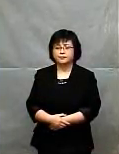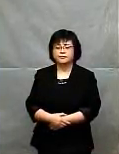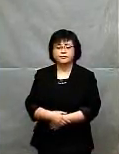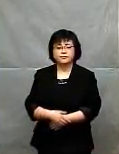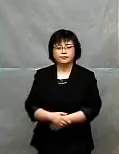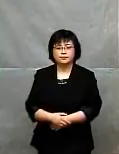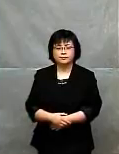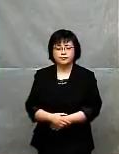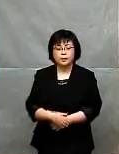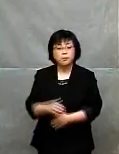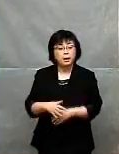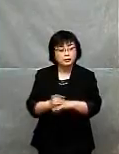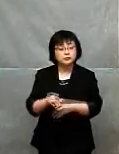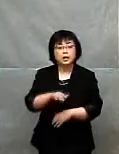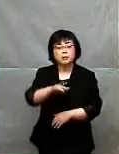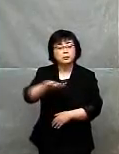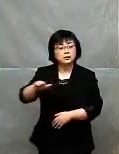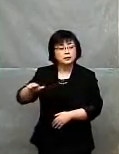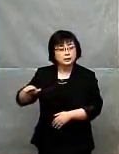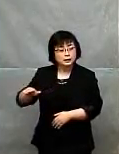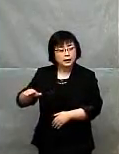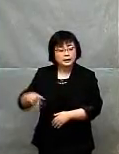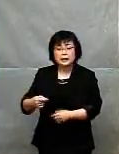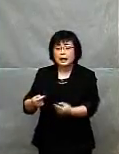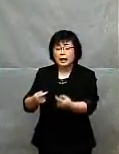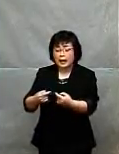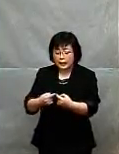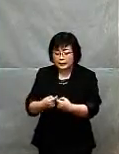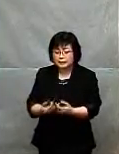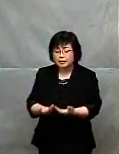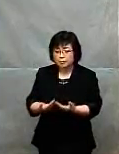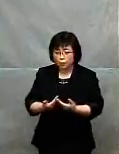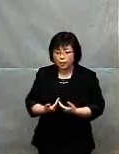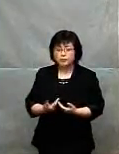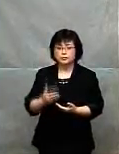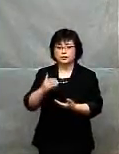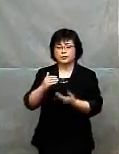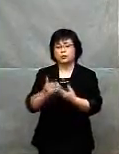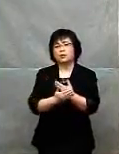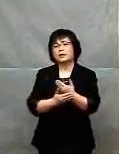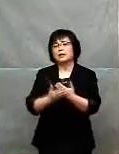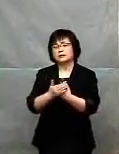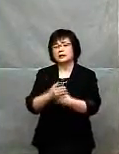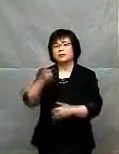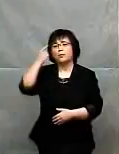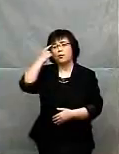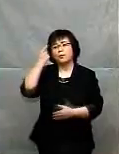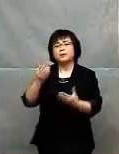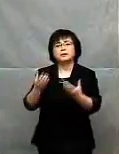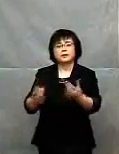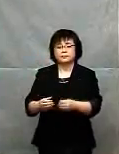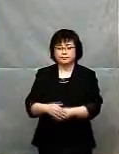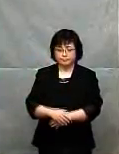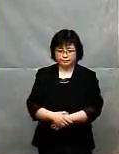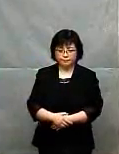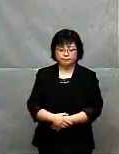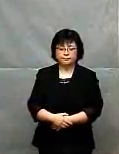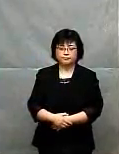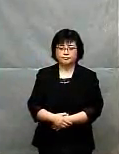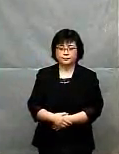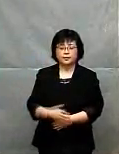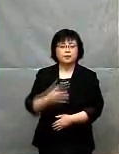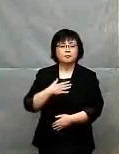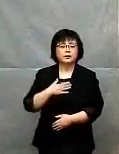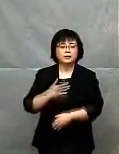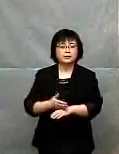はい、 まずはみんなにこう入ってもらうということが大事だと思いました。はい、